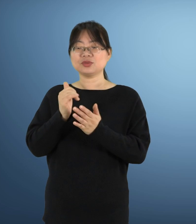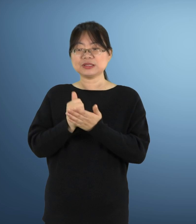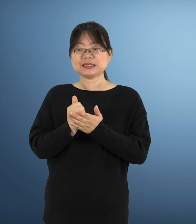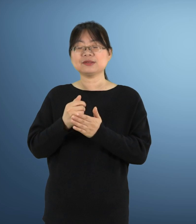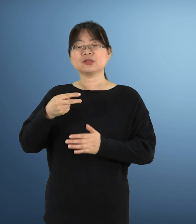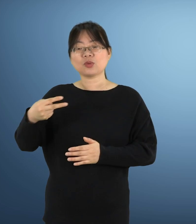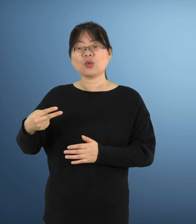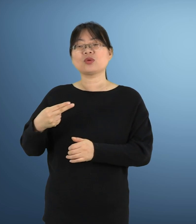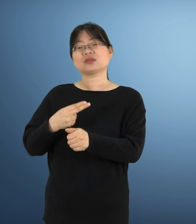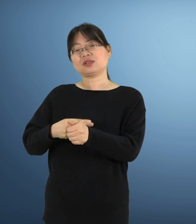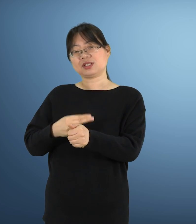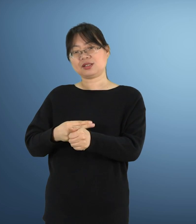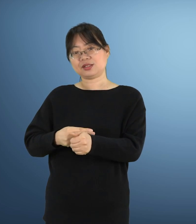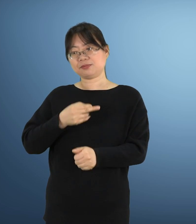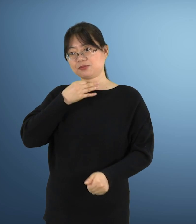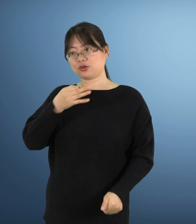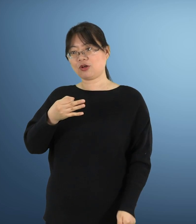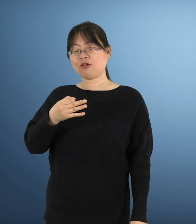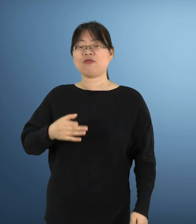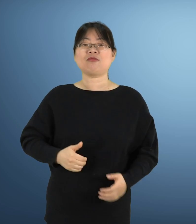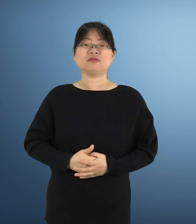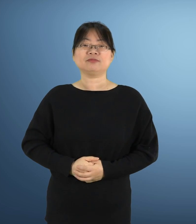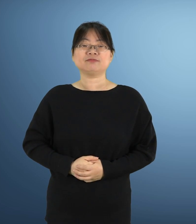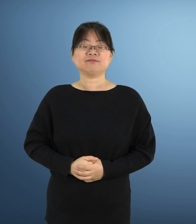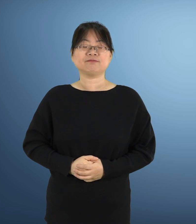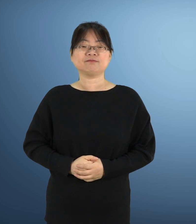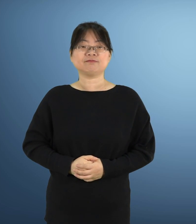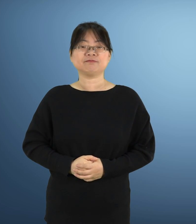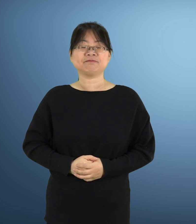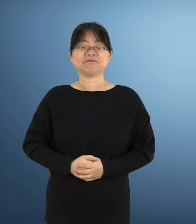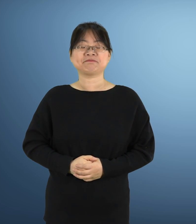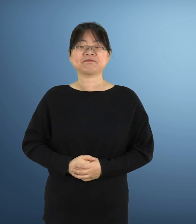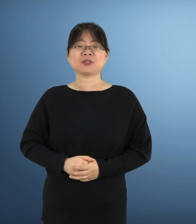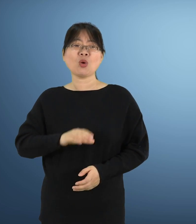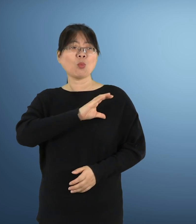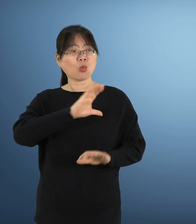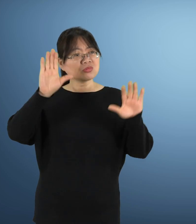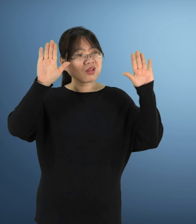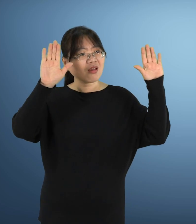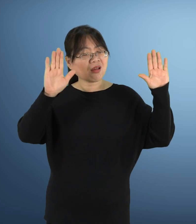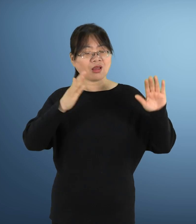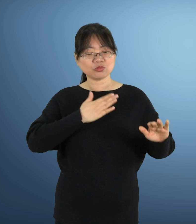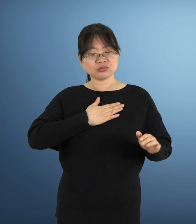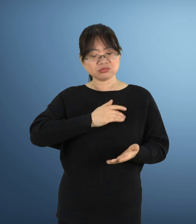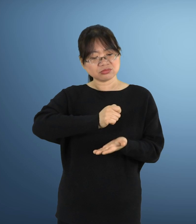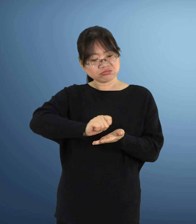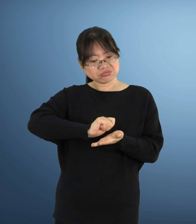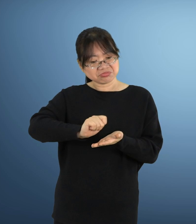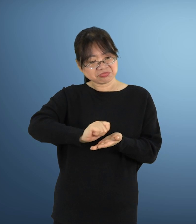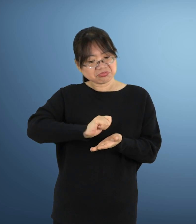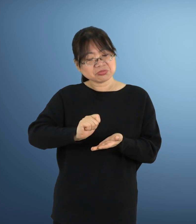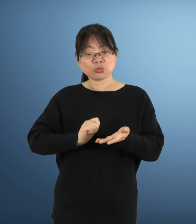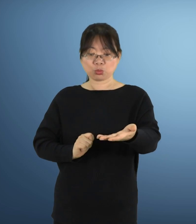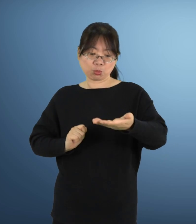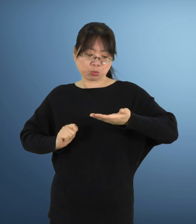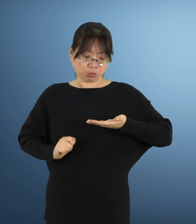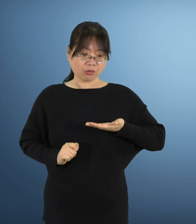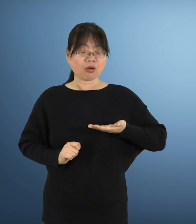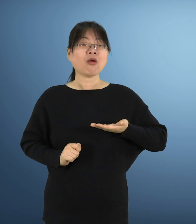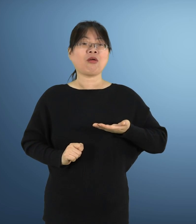부르고 있어요. 라비오. 그렇게 된 거죠. 모세가 우리에게 써주기를. 자,